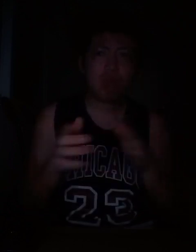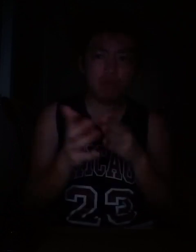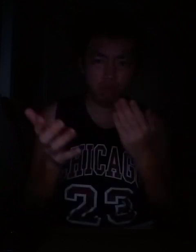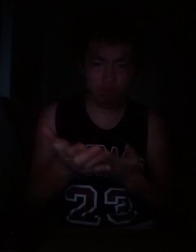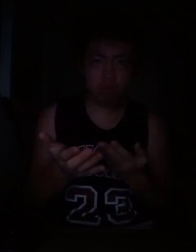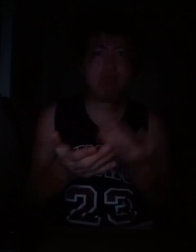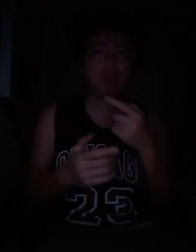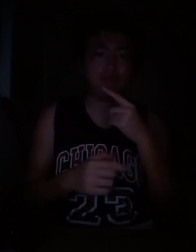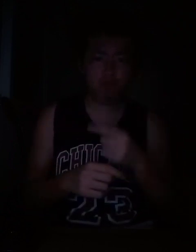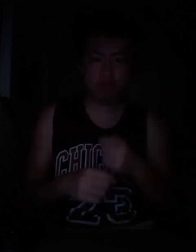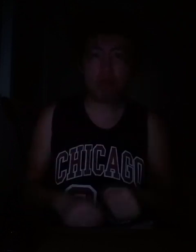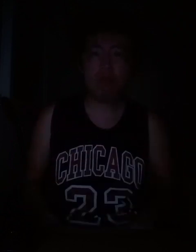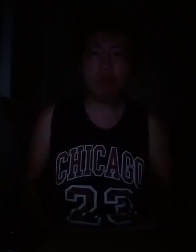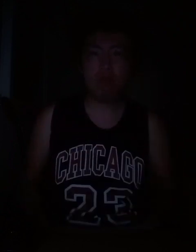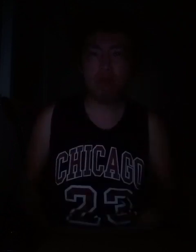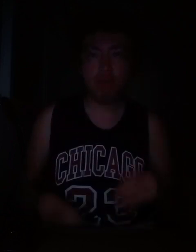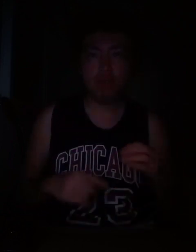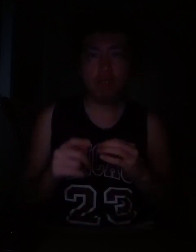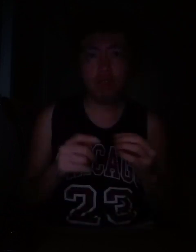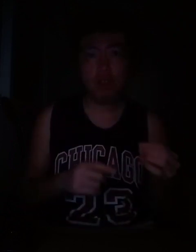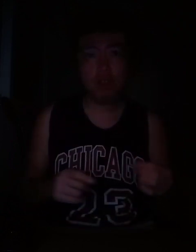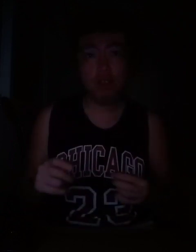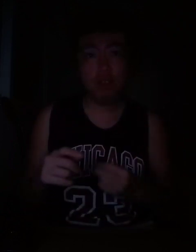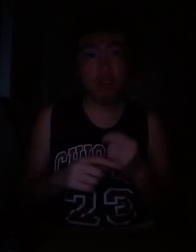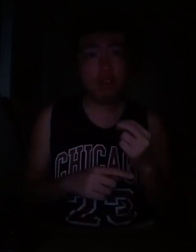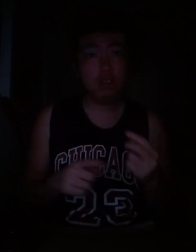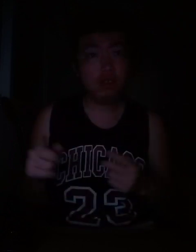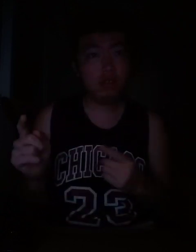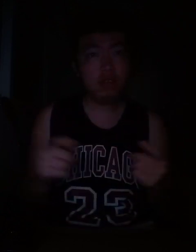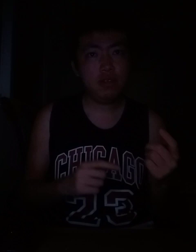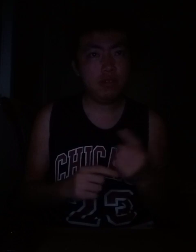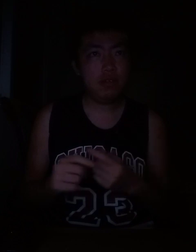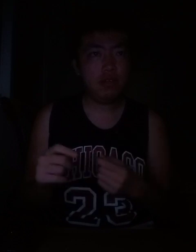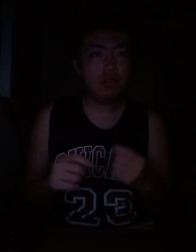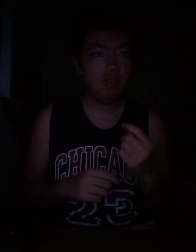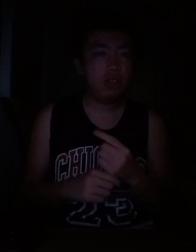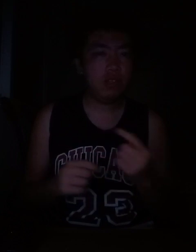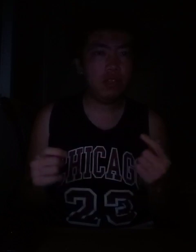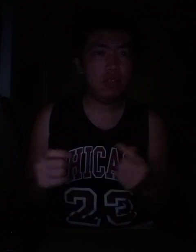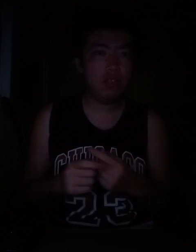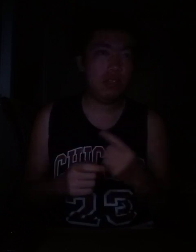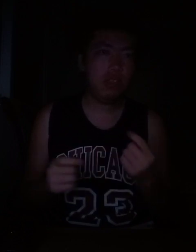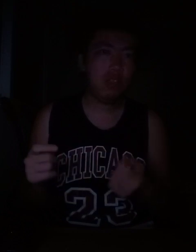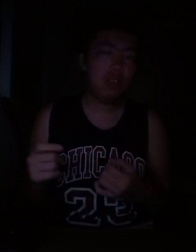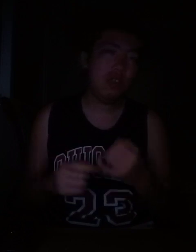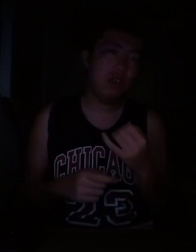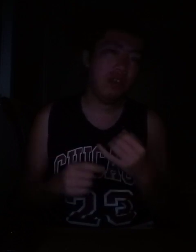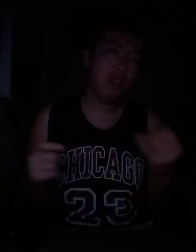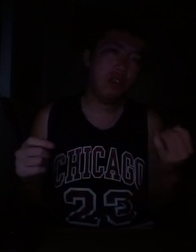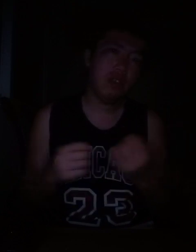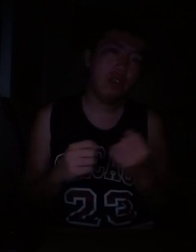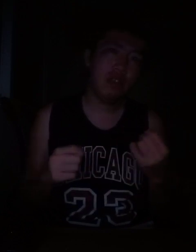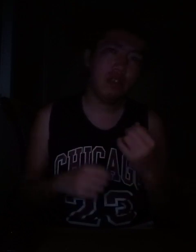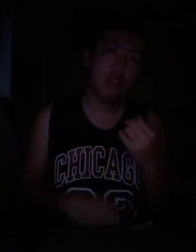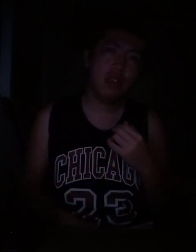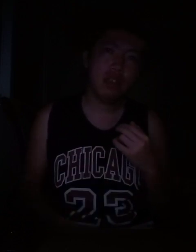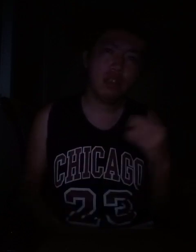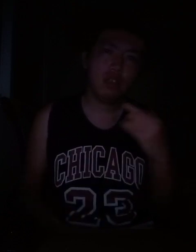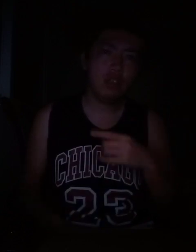만신창이로 만들었습니다. 자초한 사면 초과 속에 길을 잃고 헤매다 이번엔 가족사 논란에 부닥쳤습니다. 그가 대한노인회를